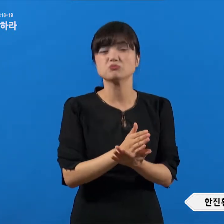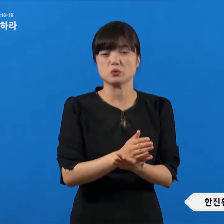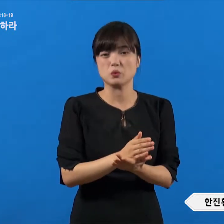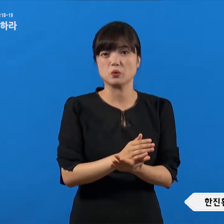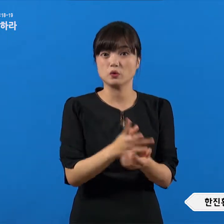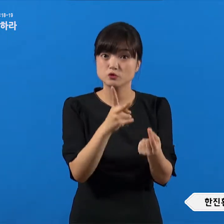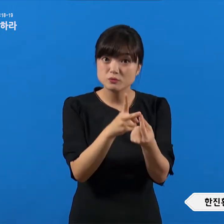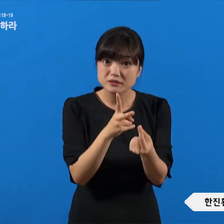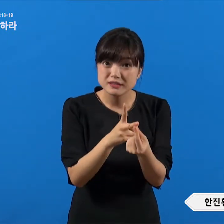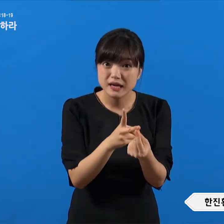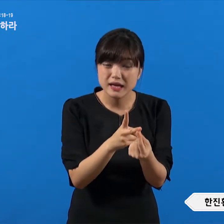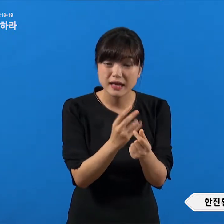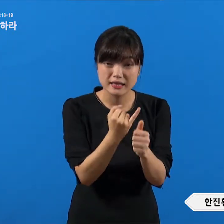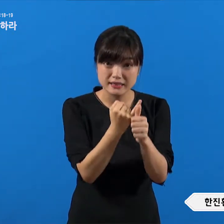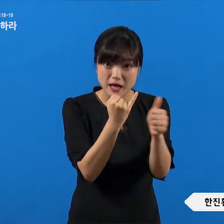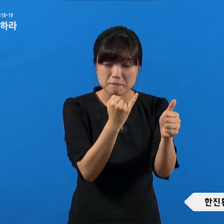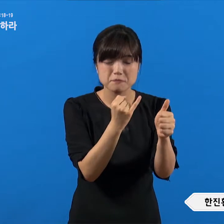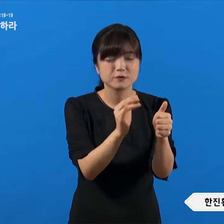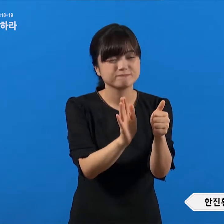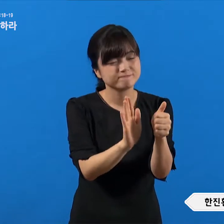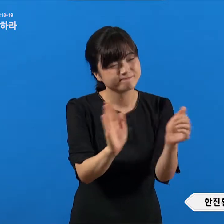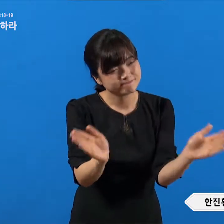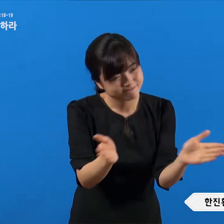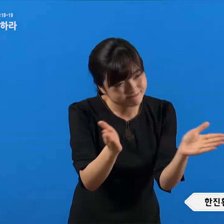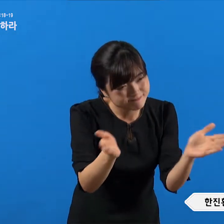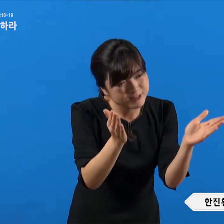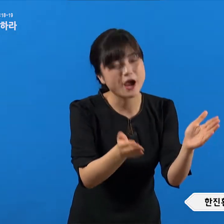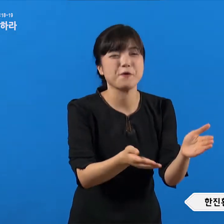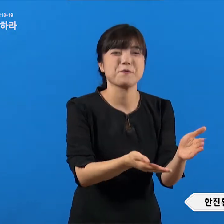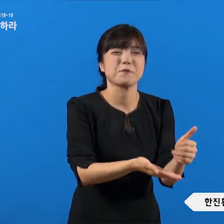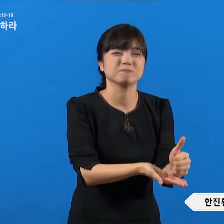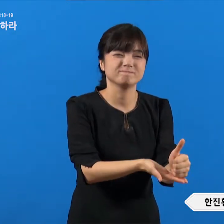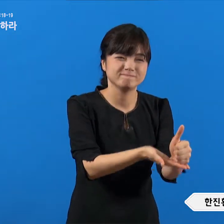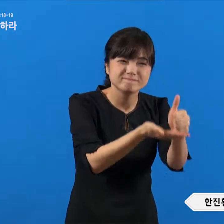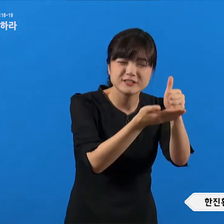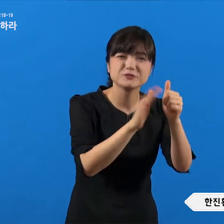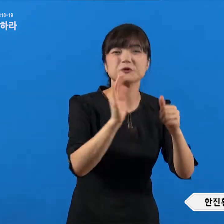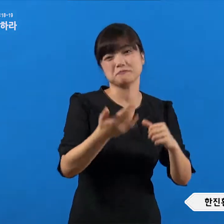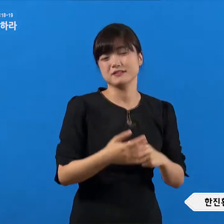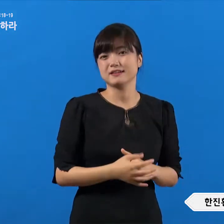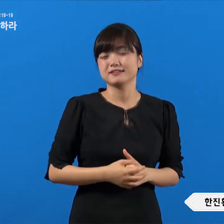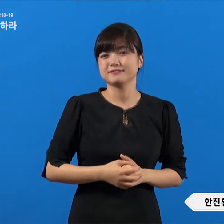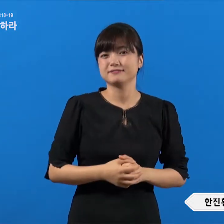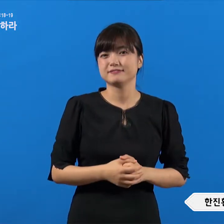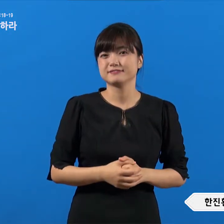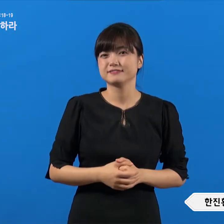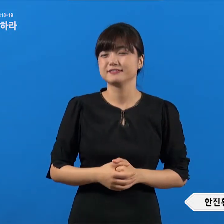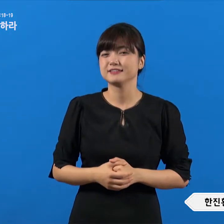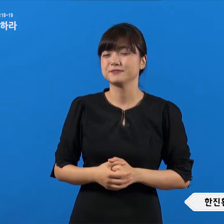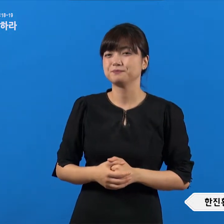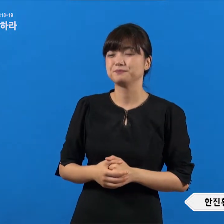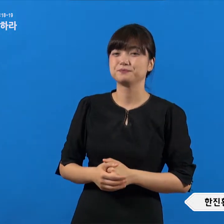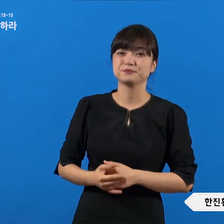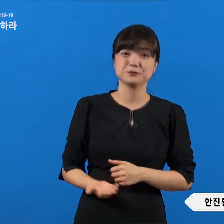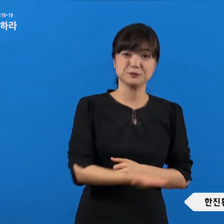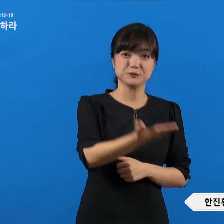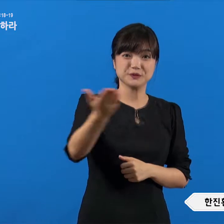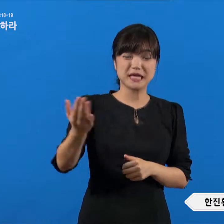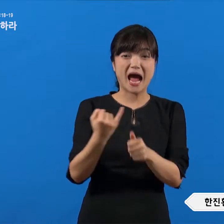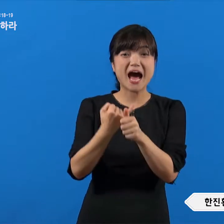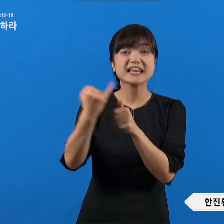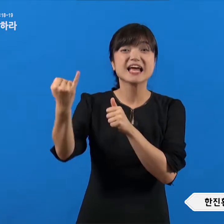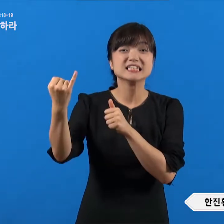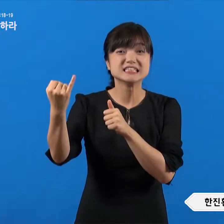두 번째는 남편을 격려하고 세워줄 수 있어야 합니다. 우리 부인